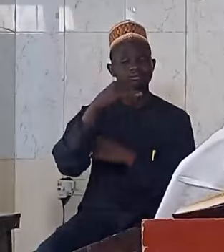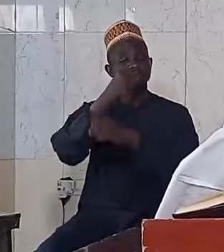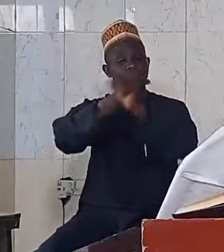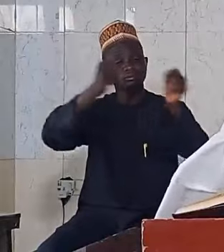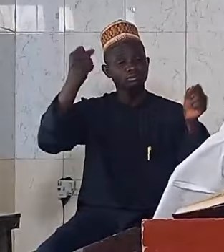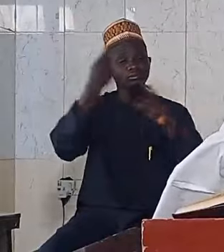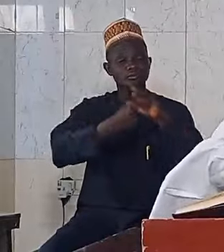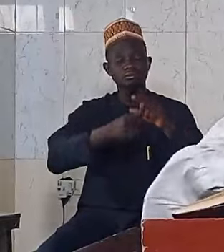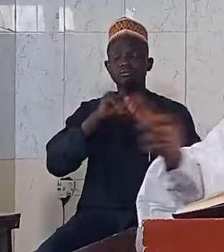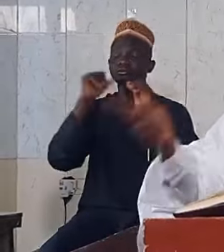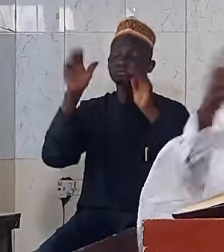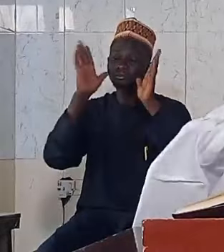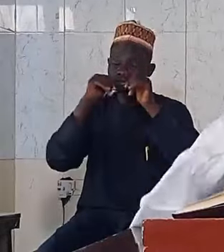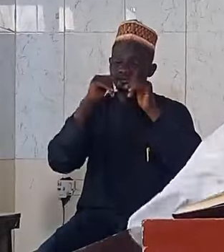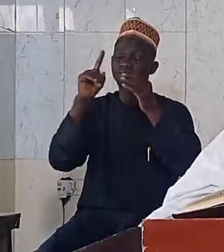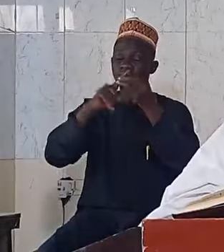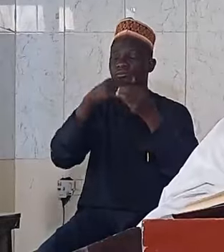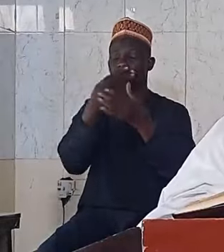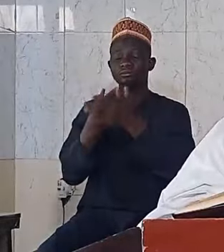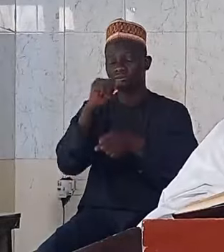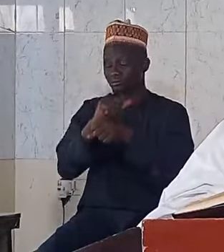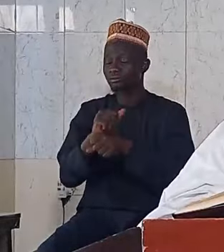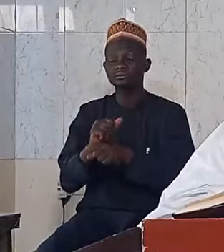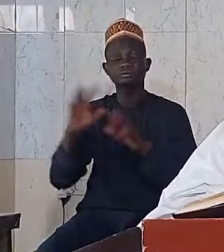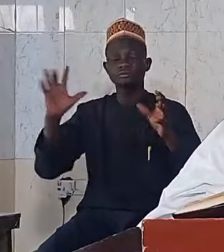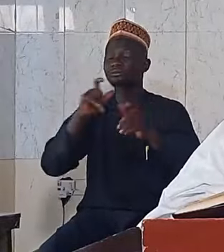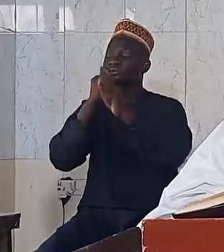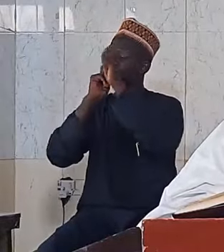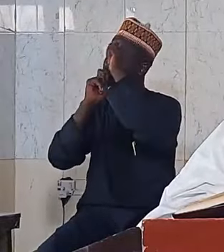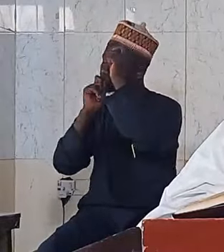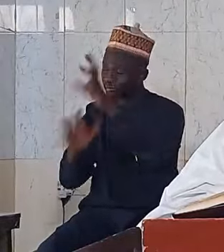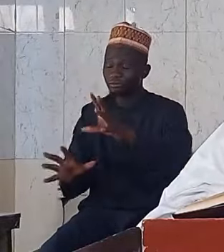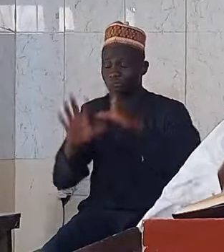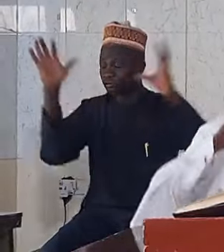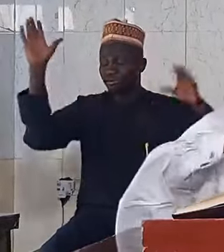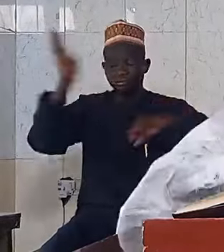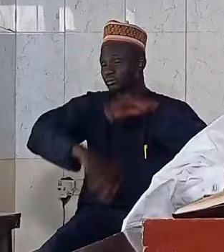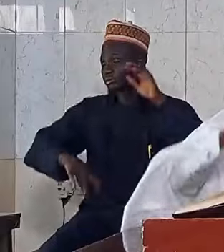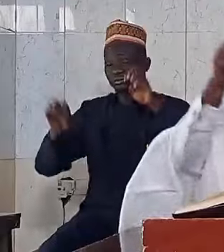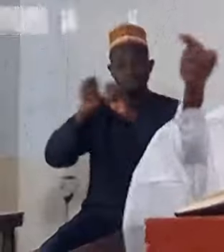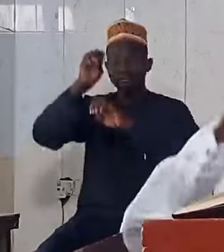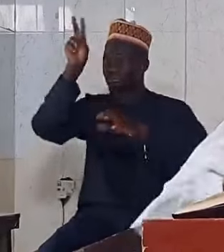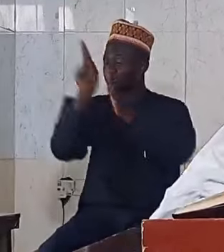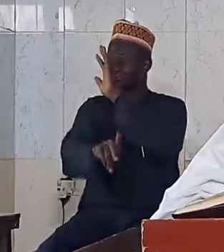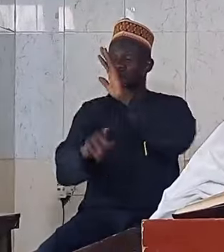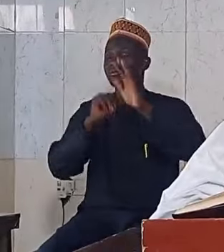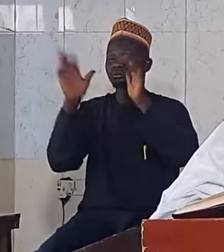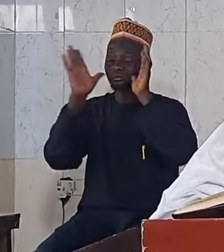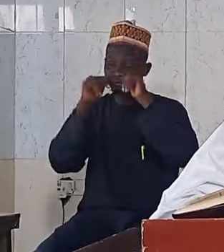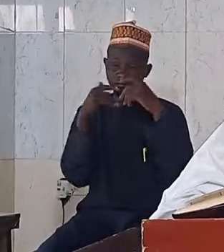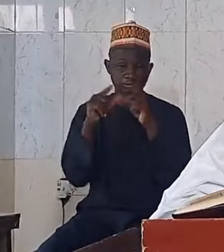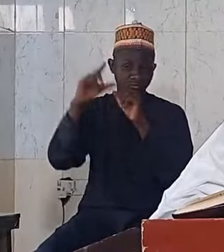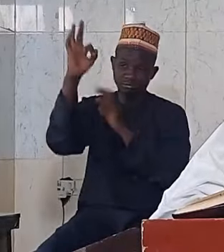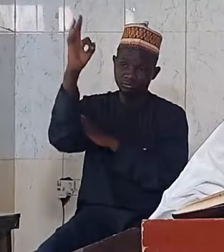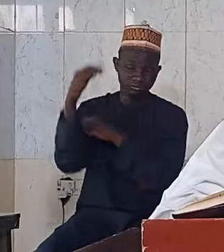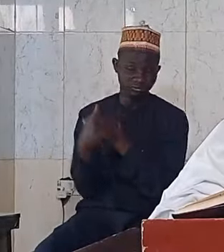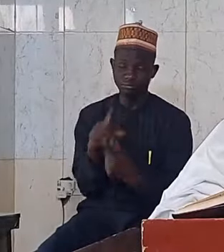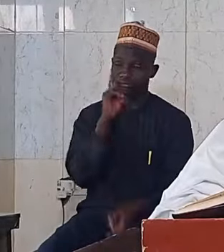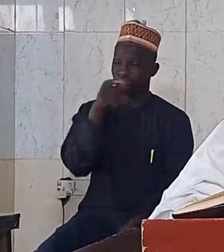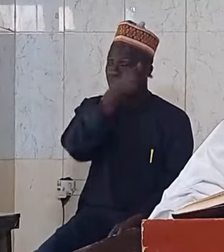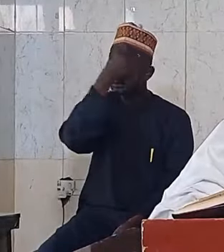kwato su daga hannun kafirai to wannan din ya isa bal mallan anan yake nuna mana cewa ladan wannan ma yafi wancan